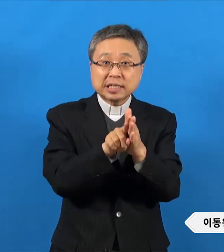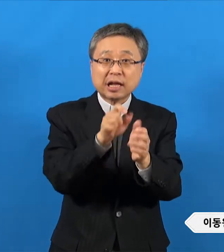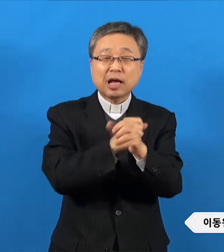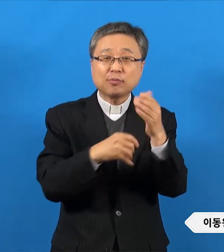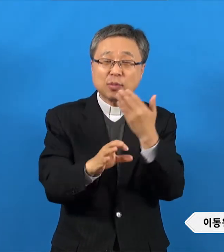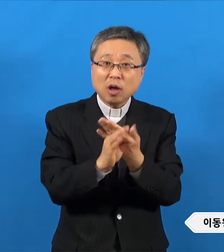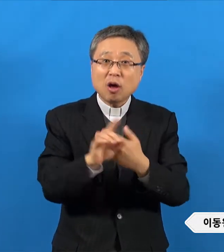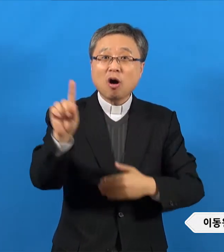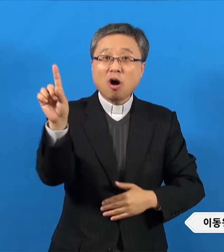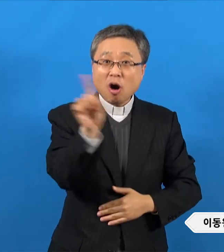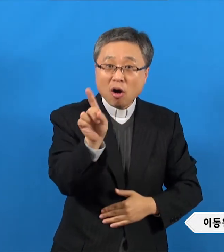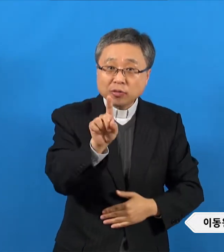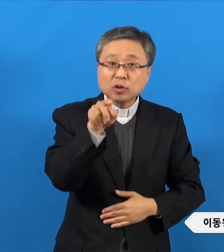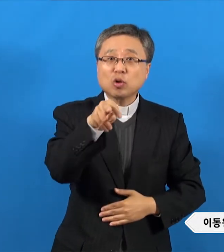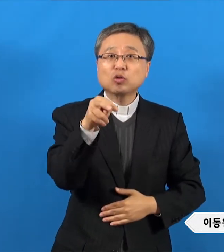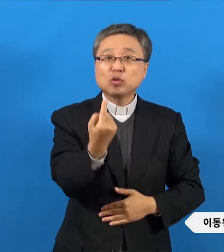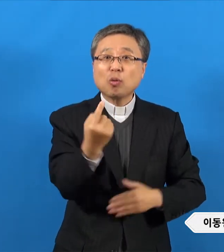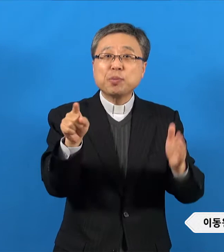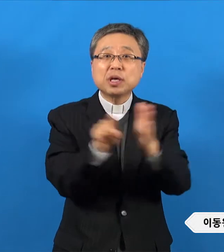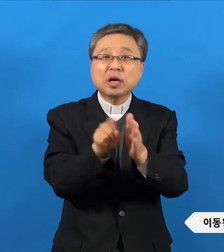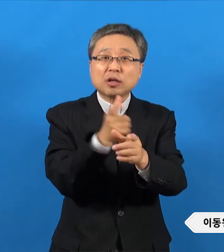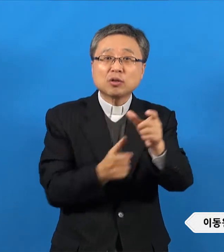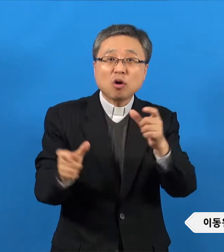어떤 것이 더 믿기에 어려울까요? 쉬울까요?